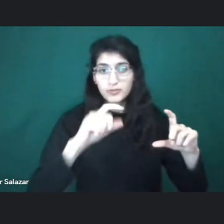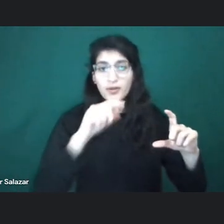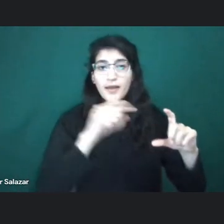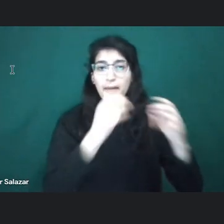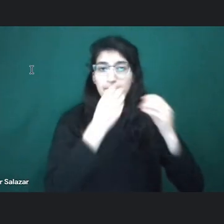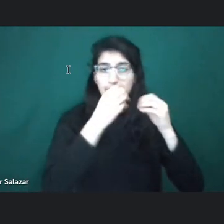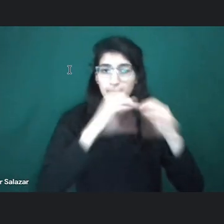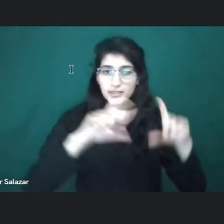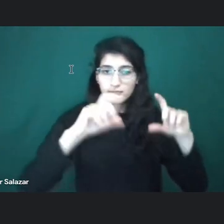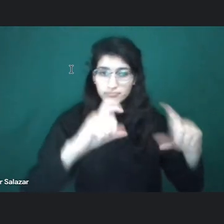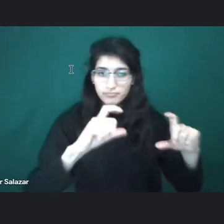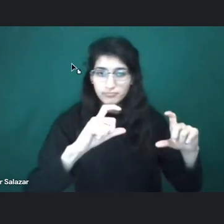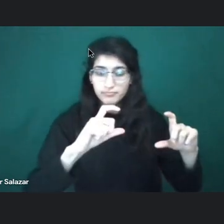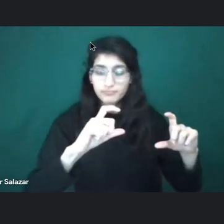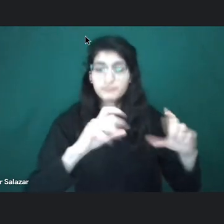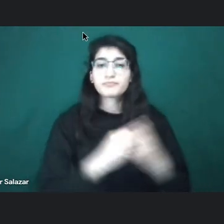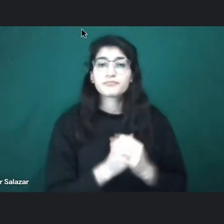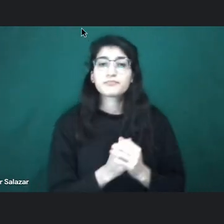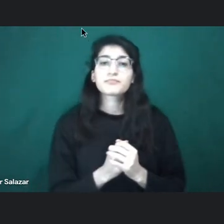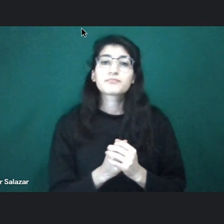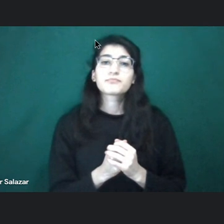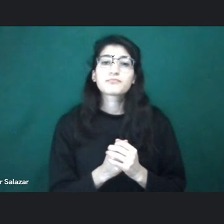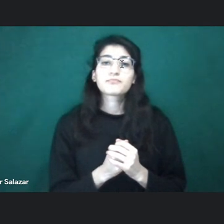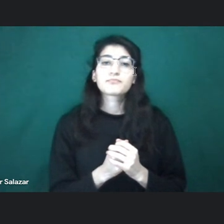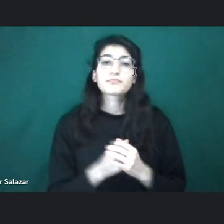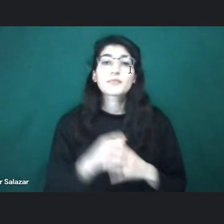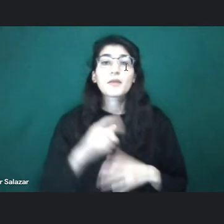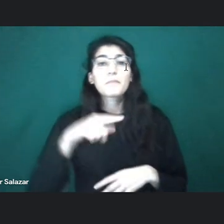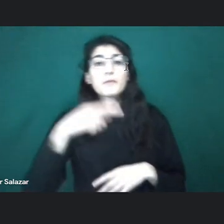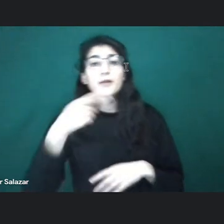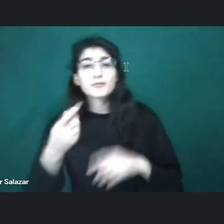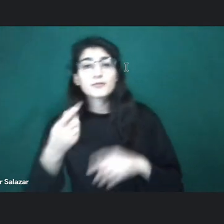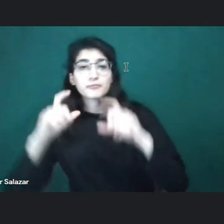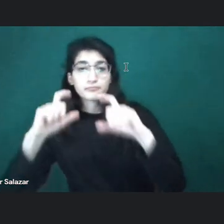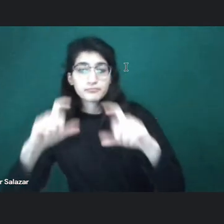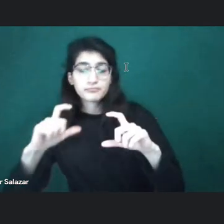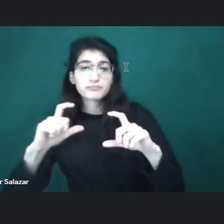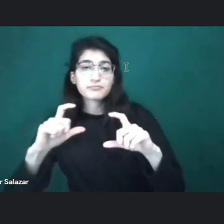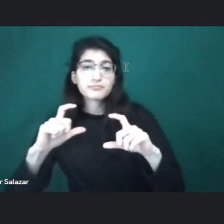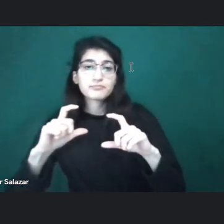The technical community. Bien.